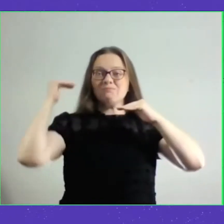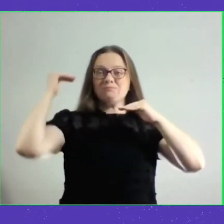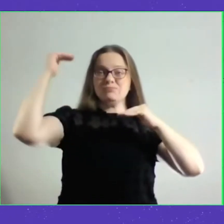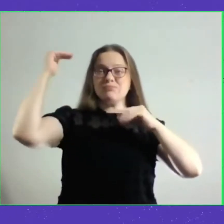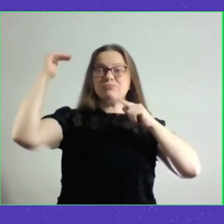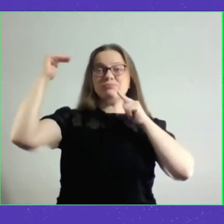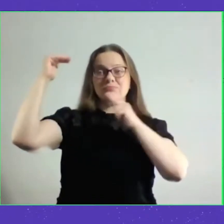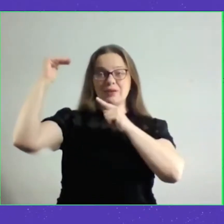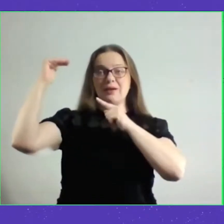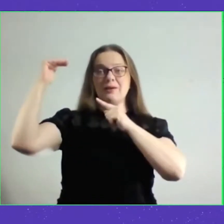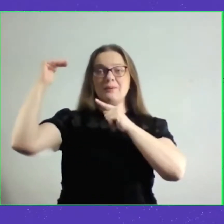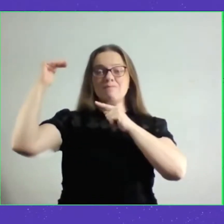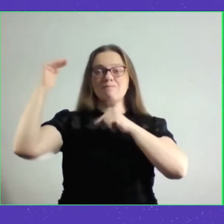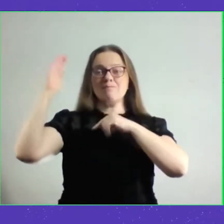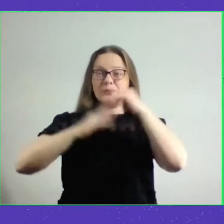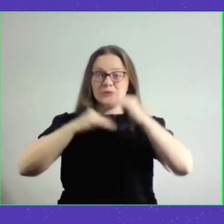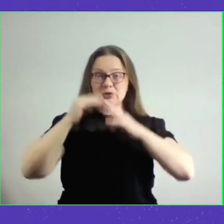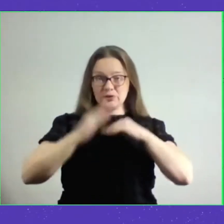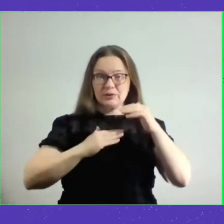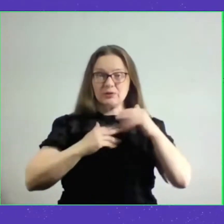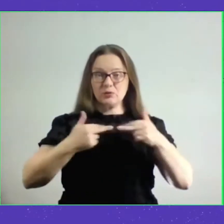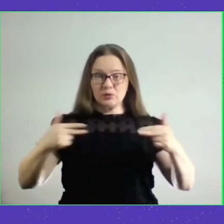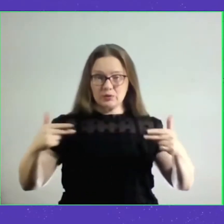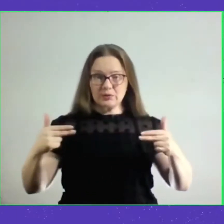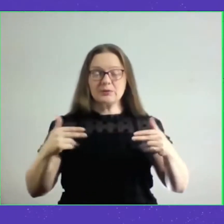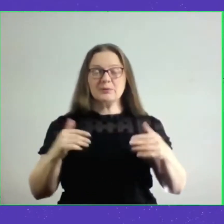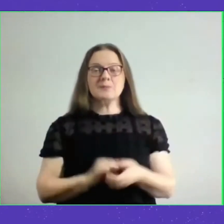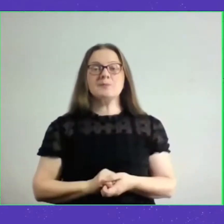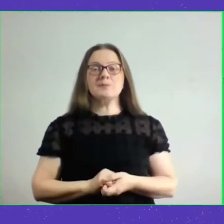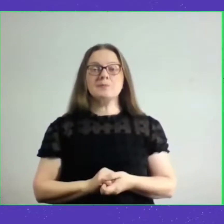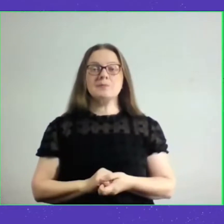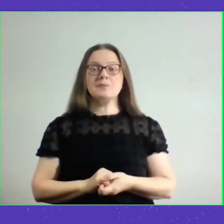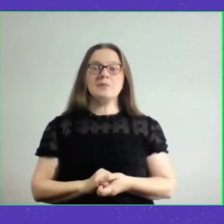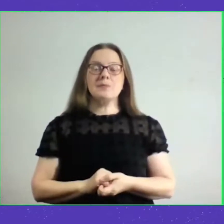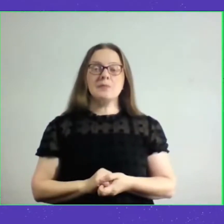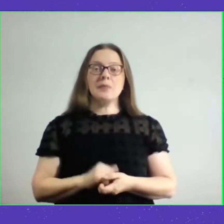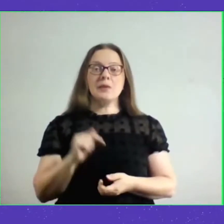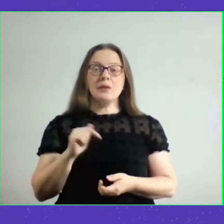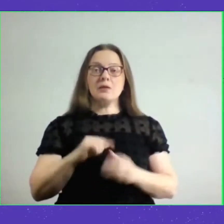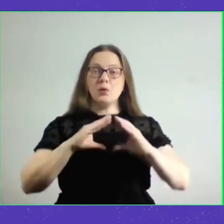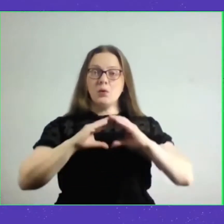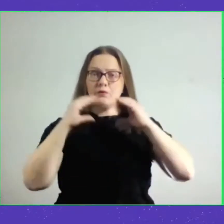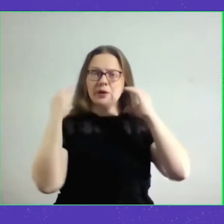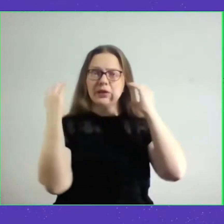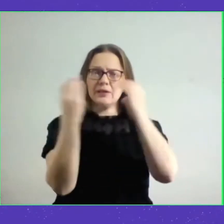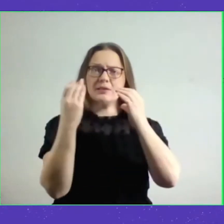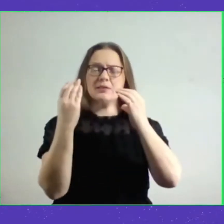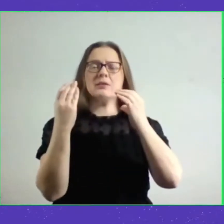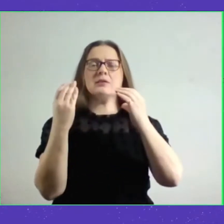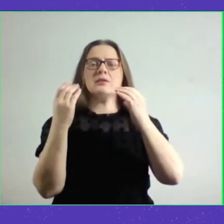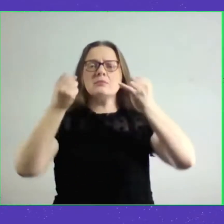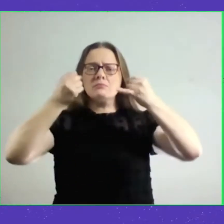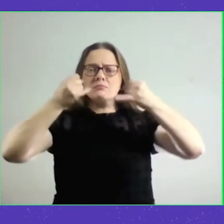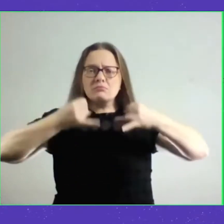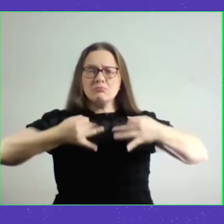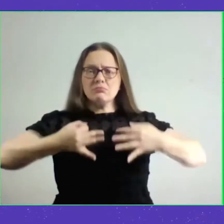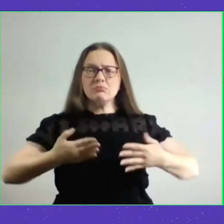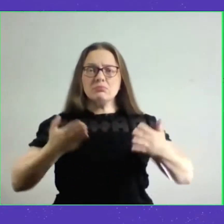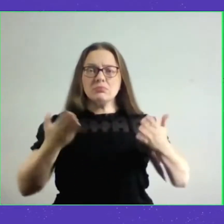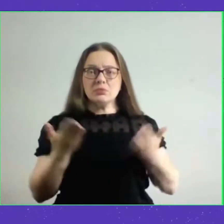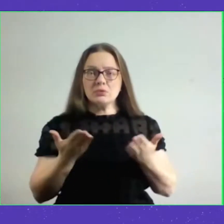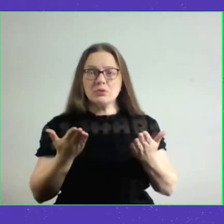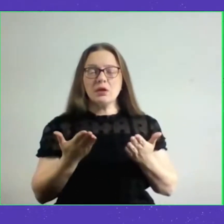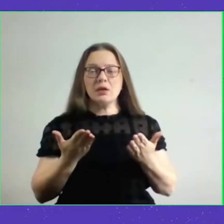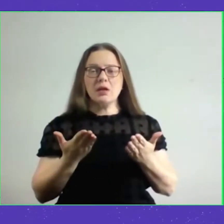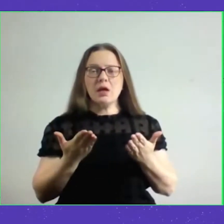bem. Então, nesta conferência, nós vamos ver agora essa questão da